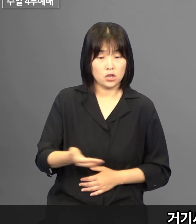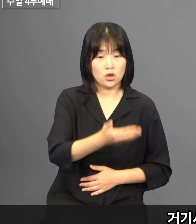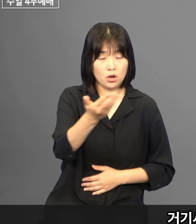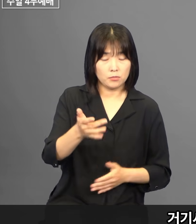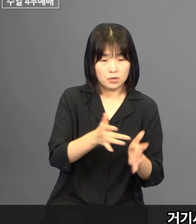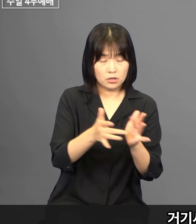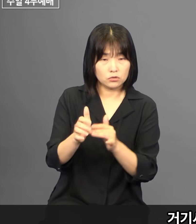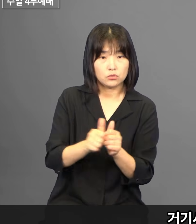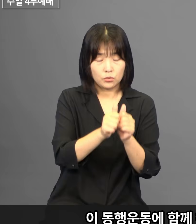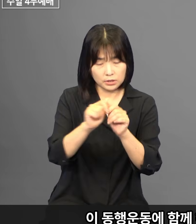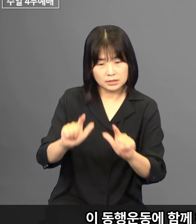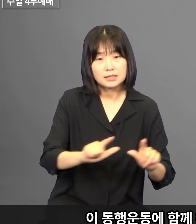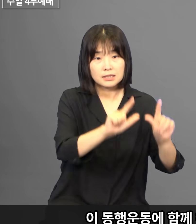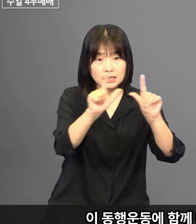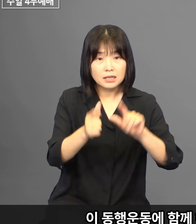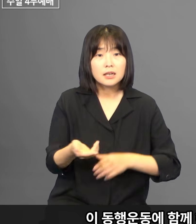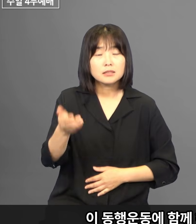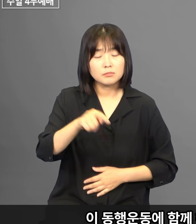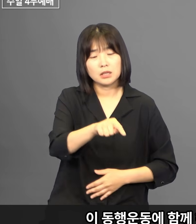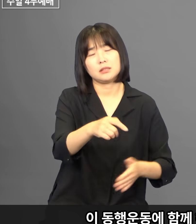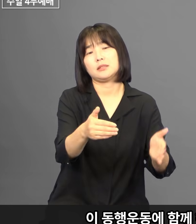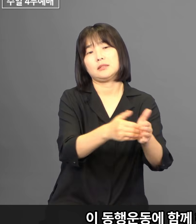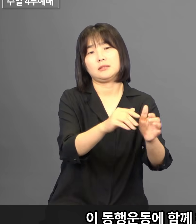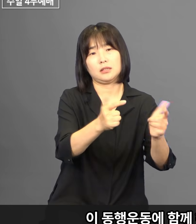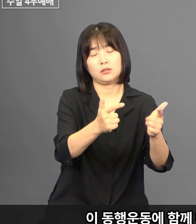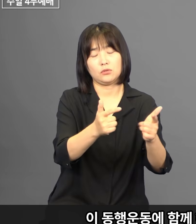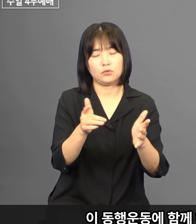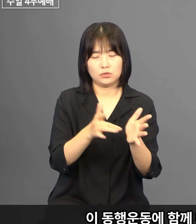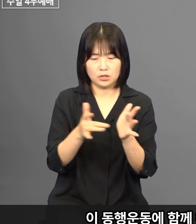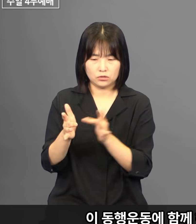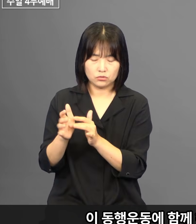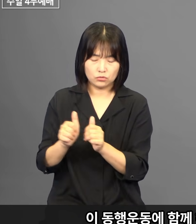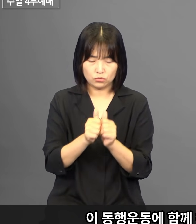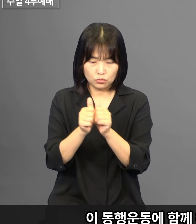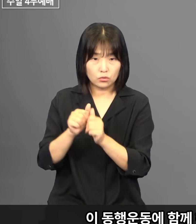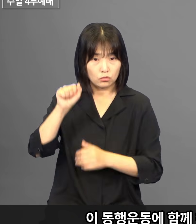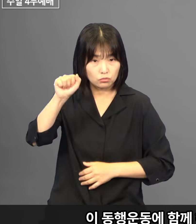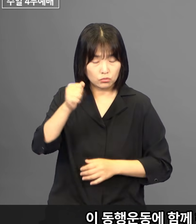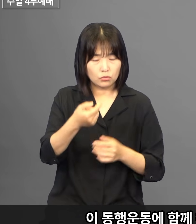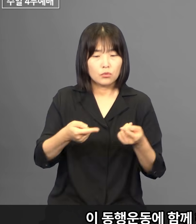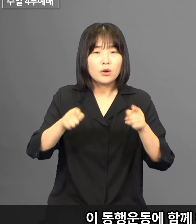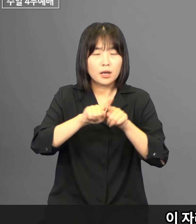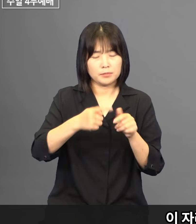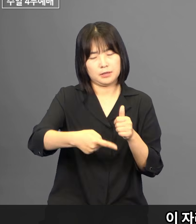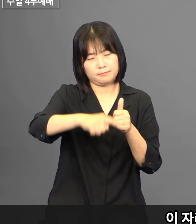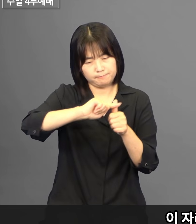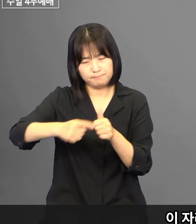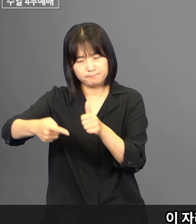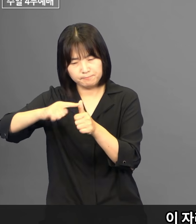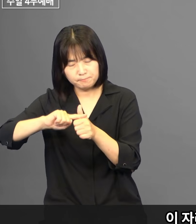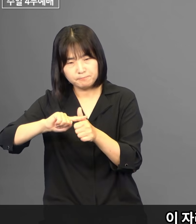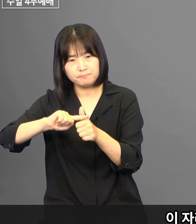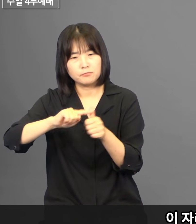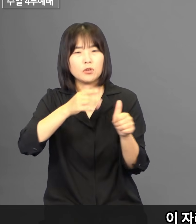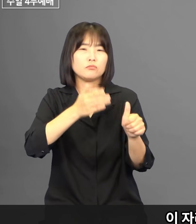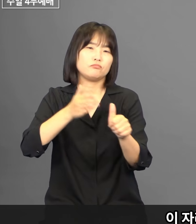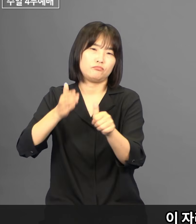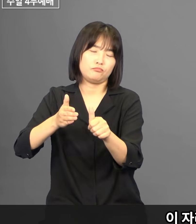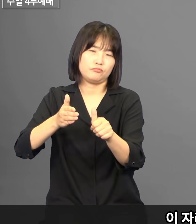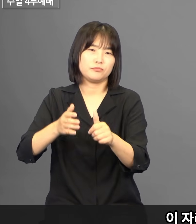거기서 끝나지 않고 이 동행 운동에 함께 해주시기를 호소하기 위해서 이 자리에 서 있어요.